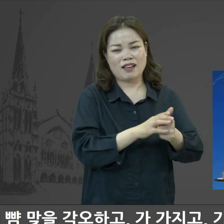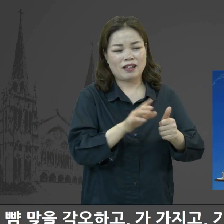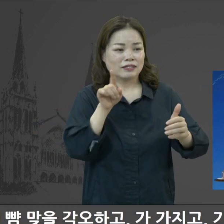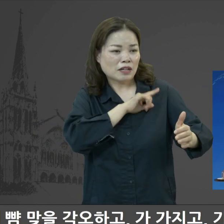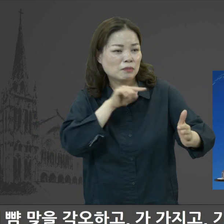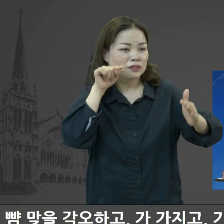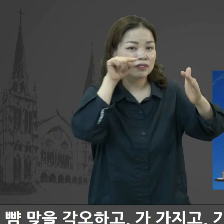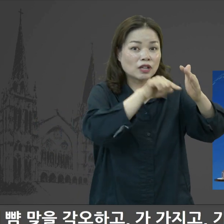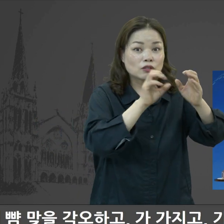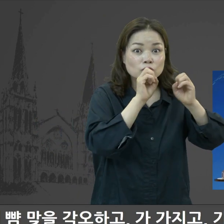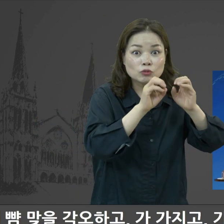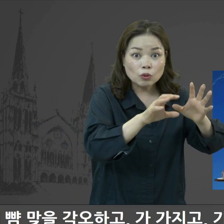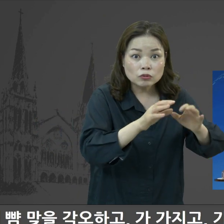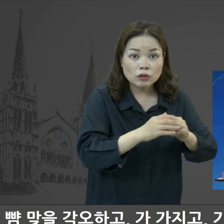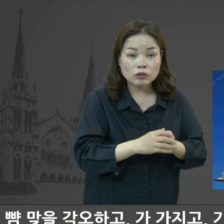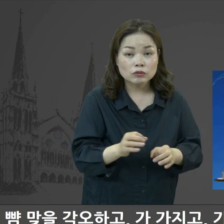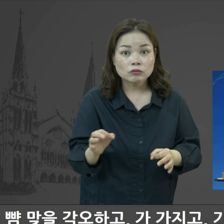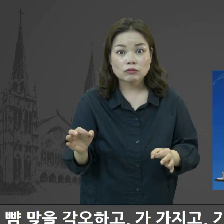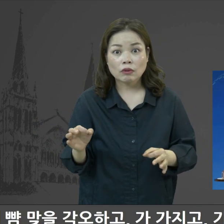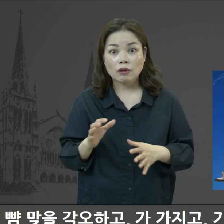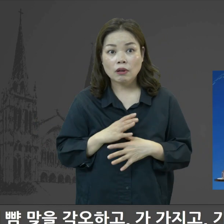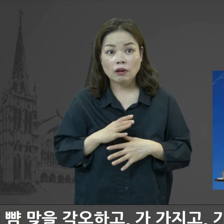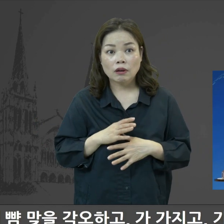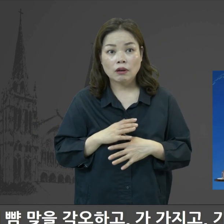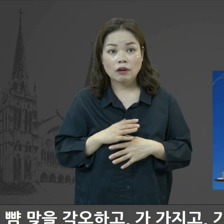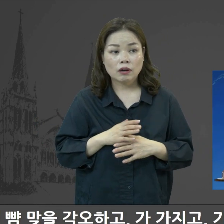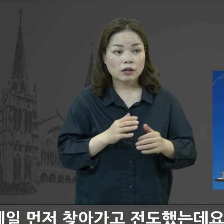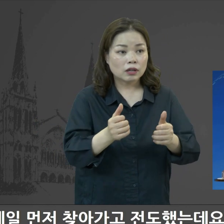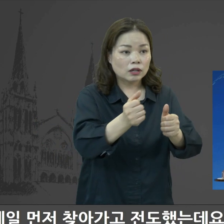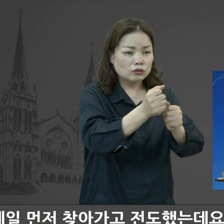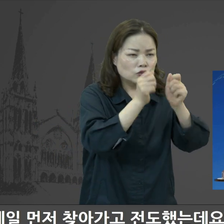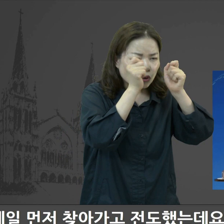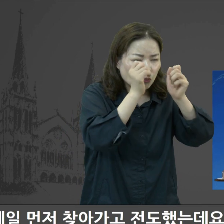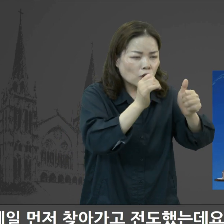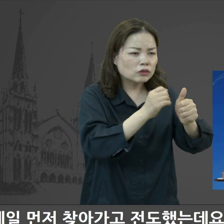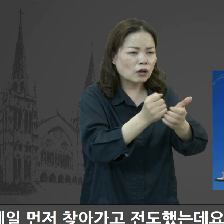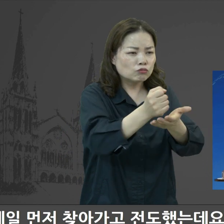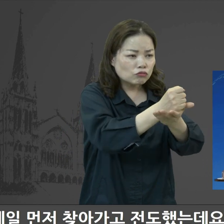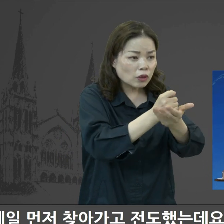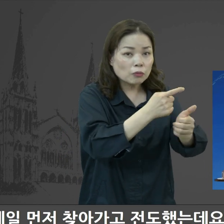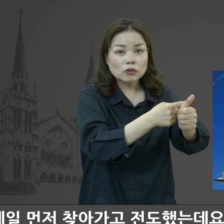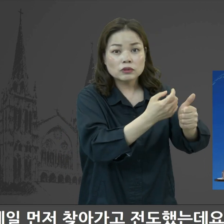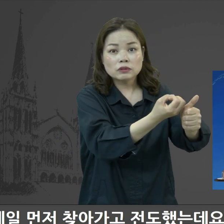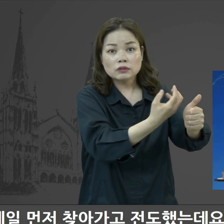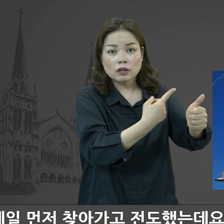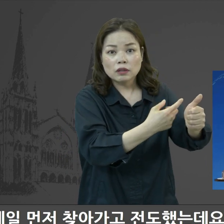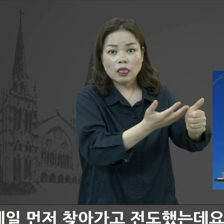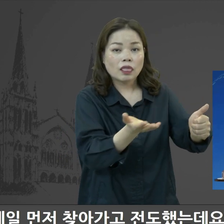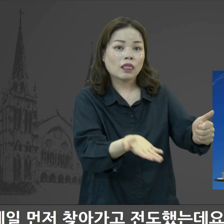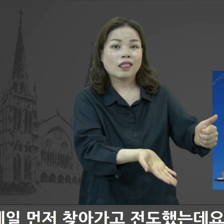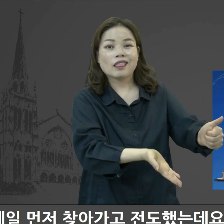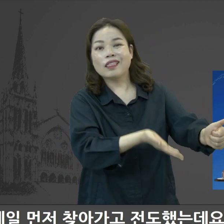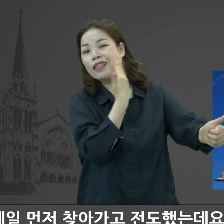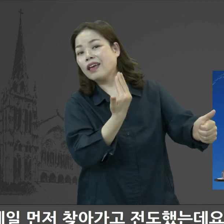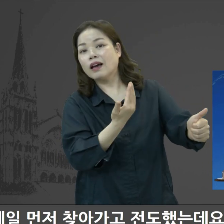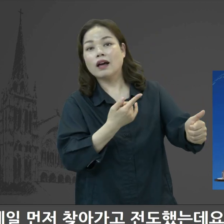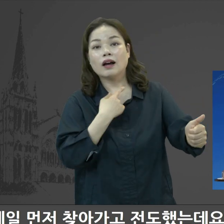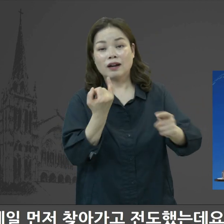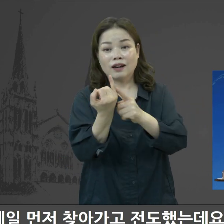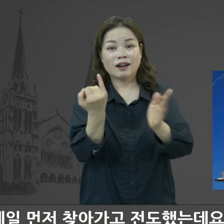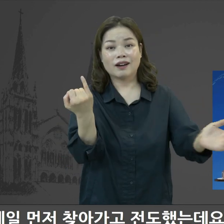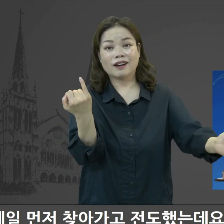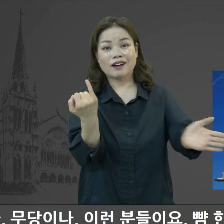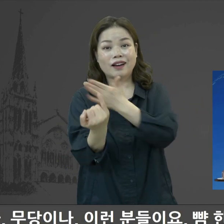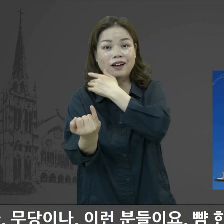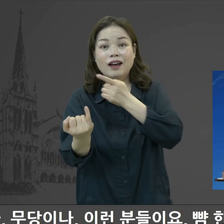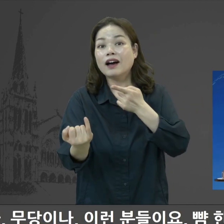찾아가갖고 전도했는데요, 놀라운 거는요, 전 보는 사람이나 무당이나 이런 분들이요, 뺨 한 번도 안 때렸어요. 저